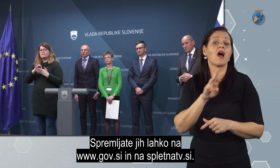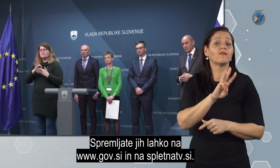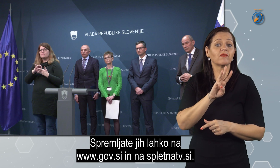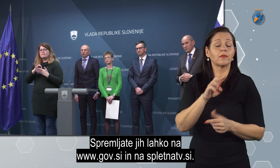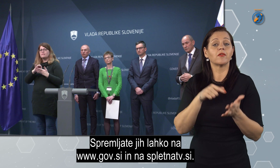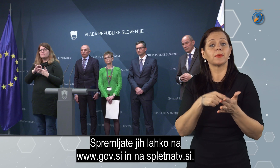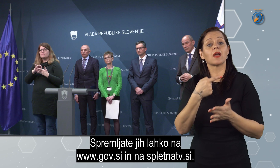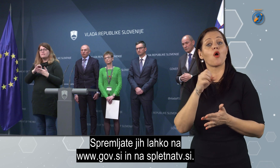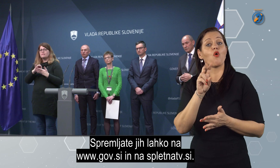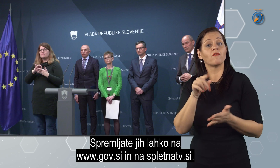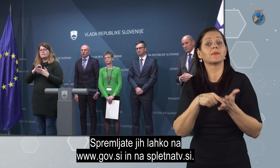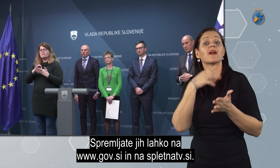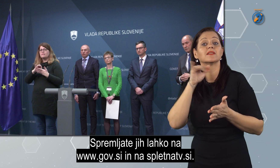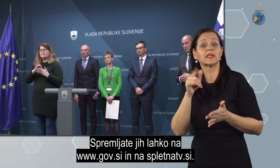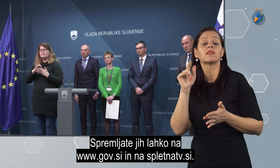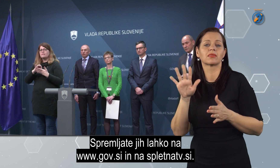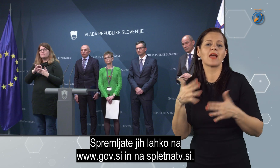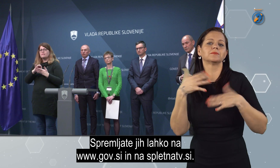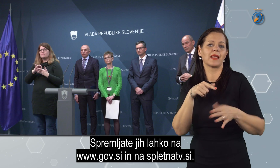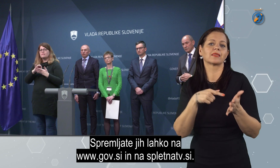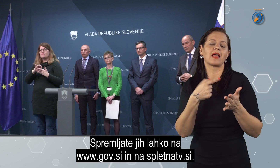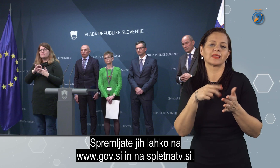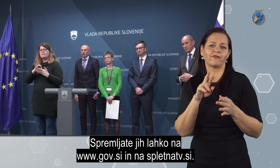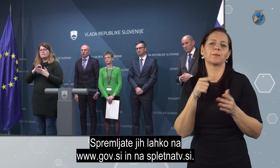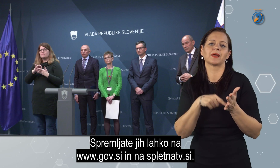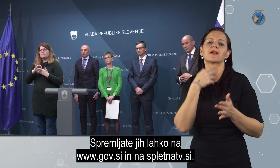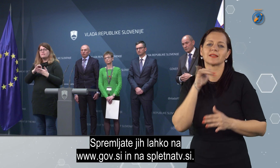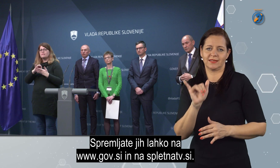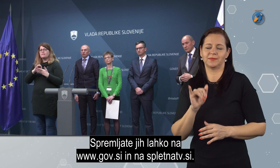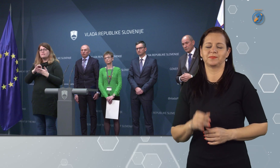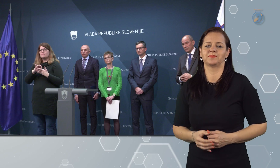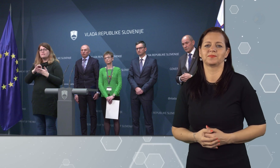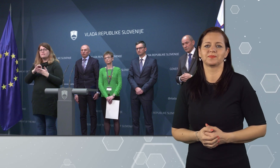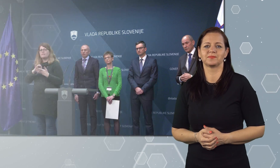www.gov.si in na spletnatv.si.